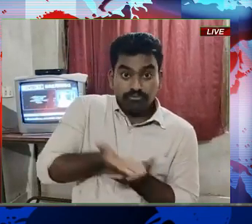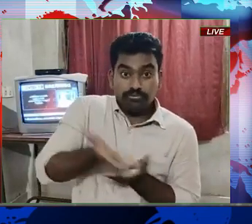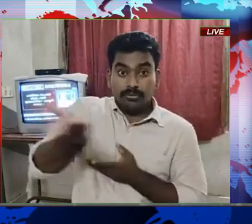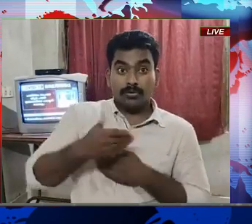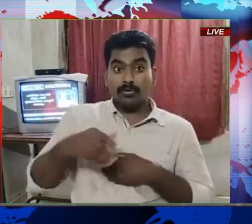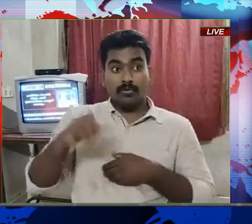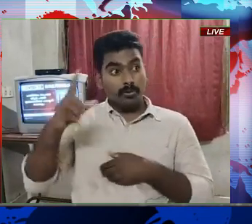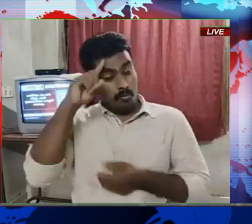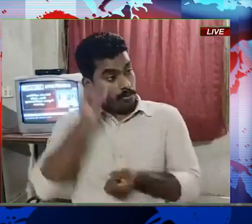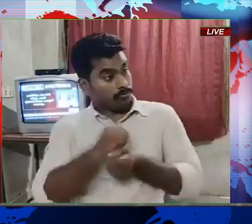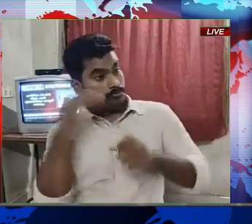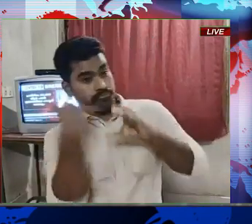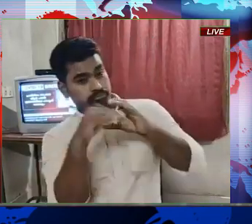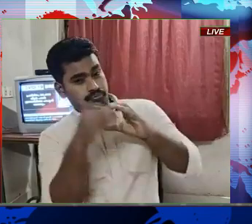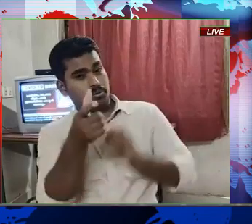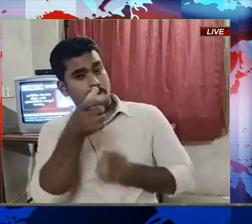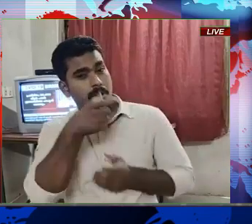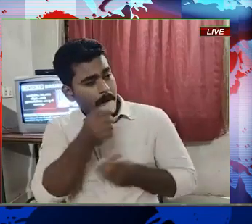അത്തരത്തിൽ